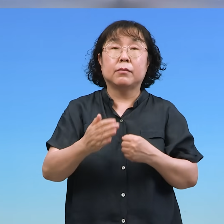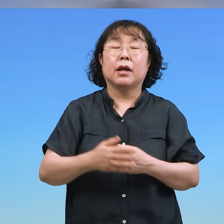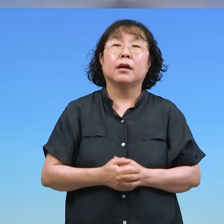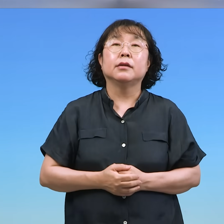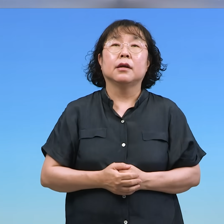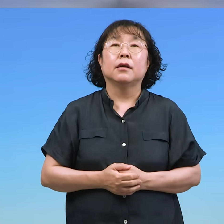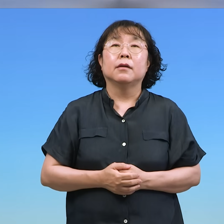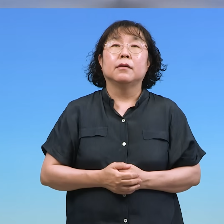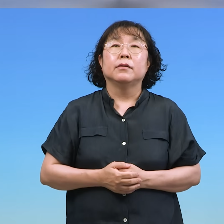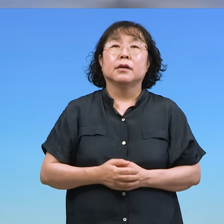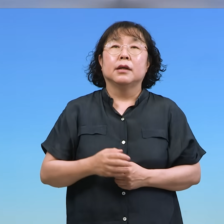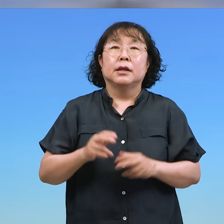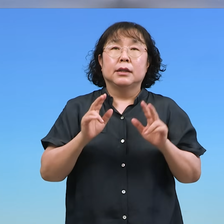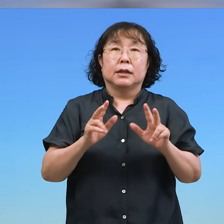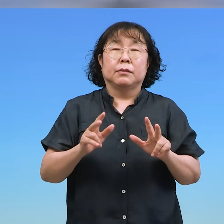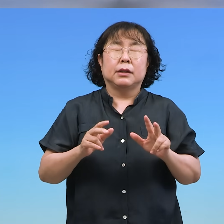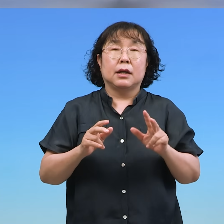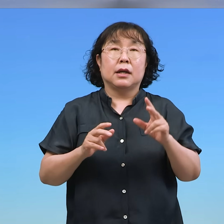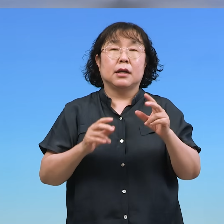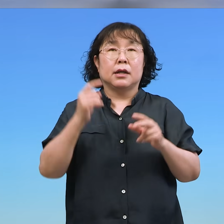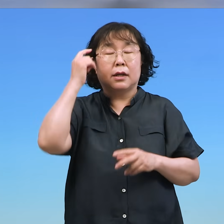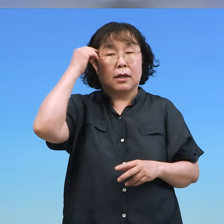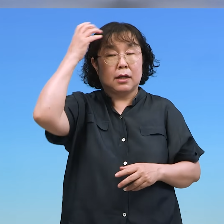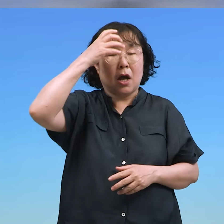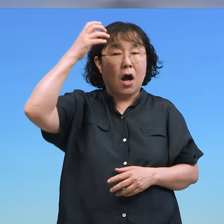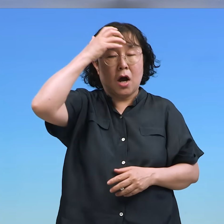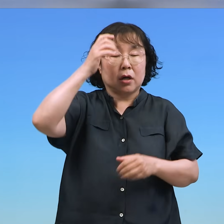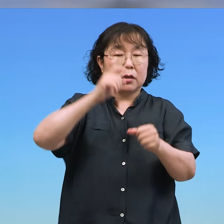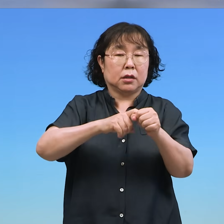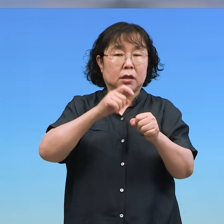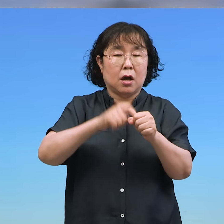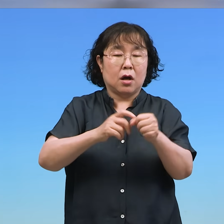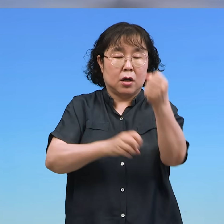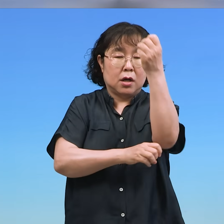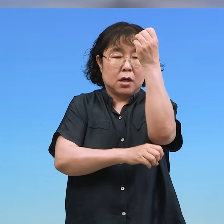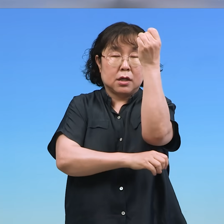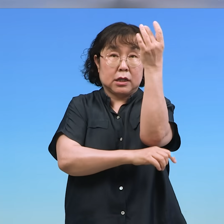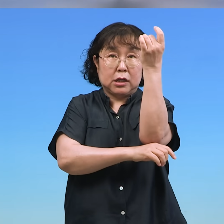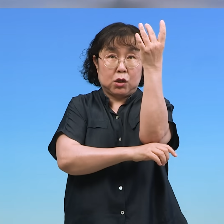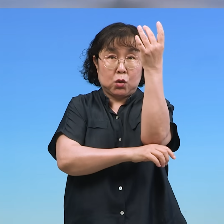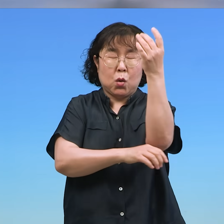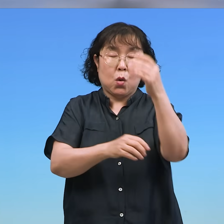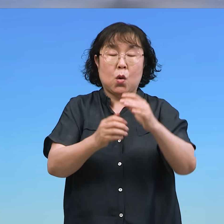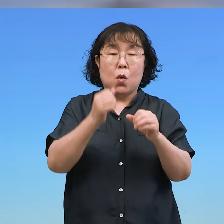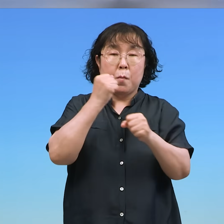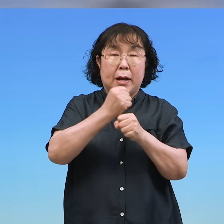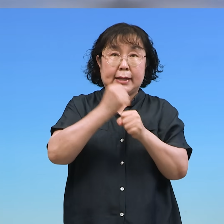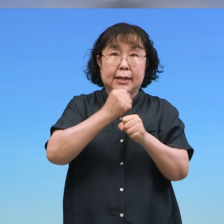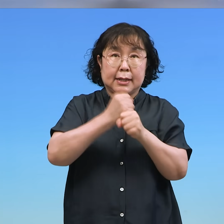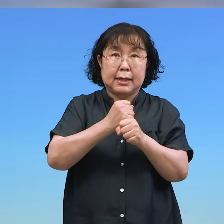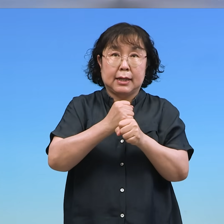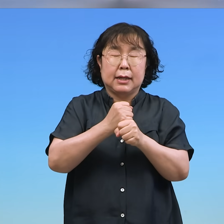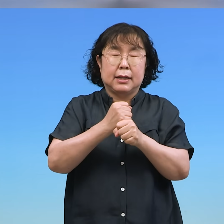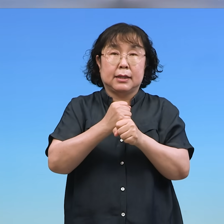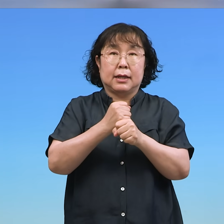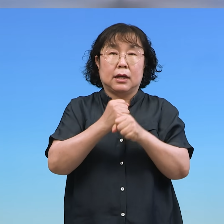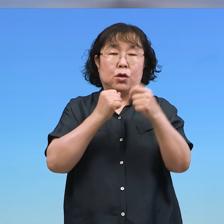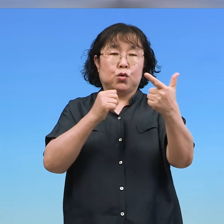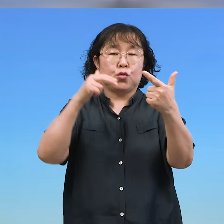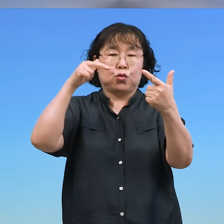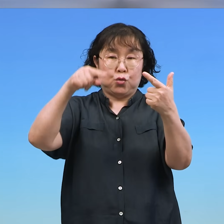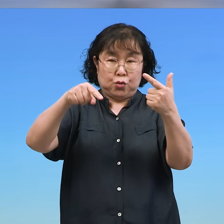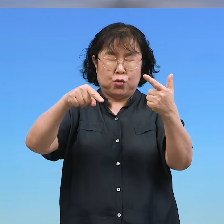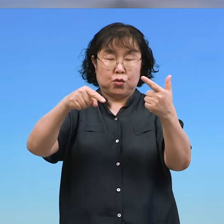이기사역을 선언하고 영적 기초 다지기 6가지라고 처음에는 6주라 그랬는데 제 기억으로 이제 오늘이